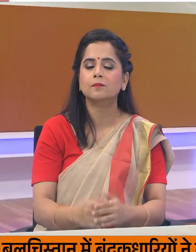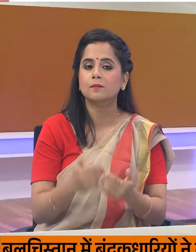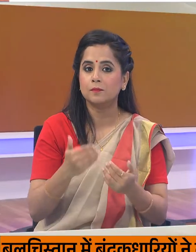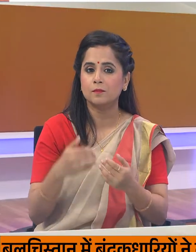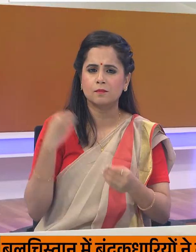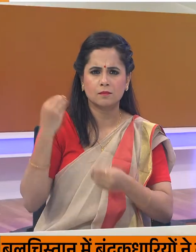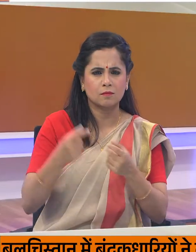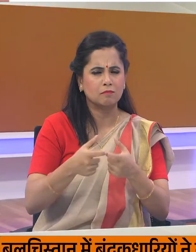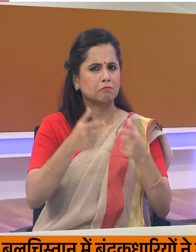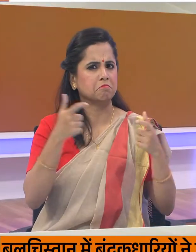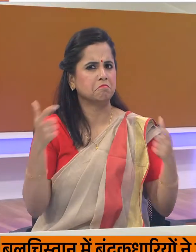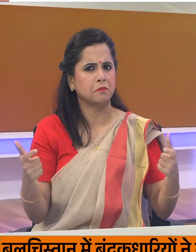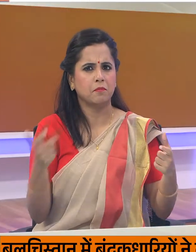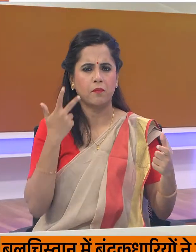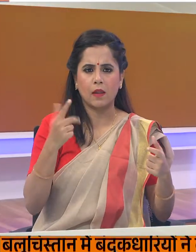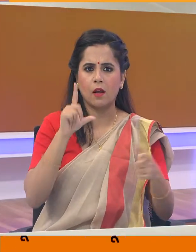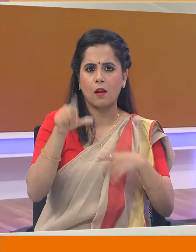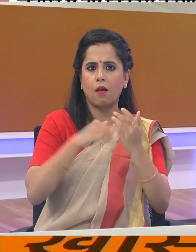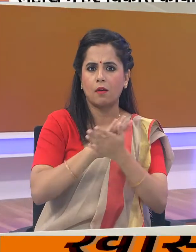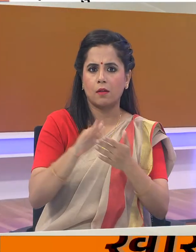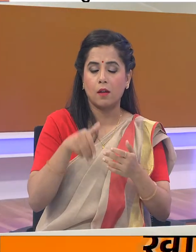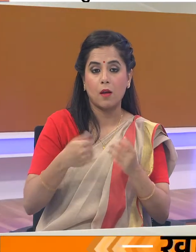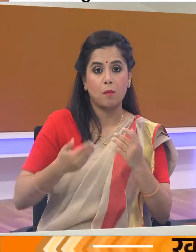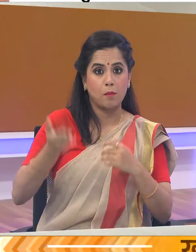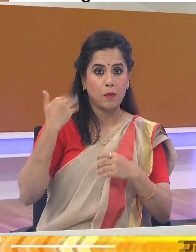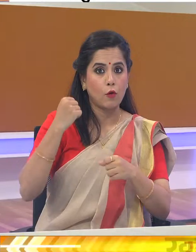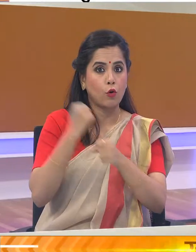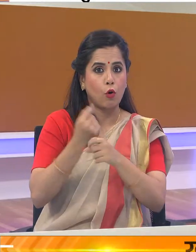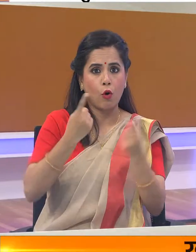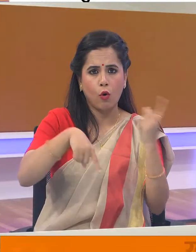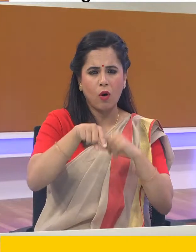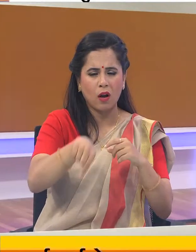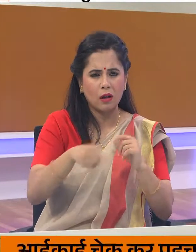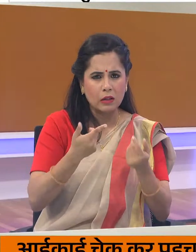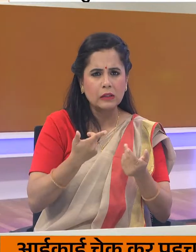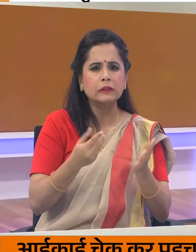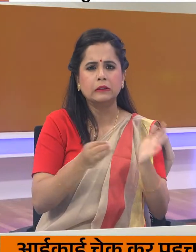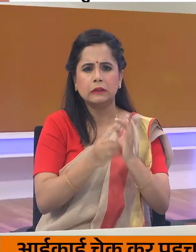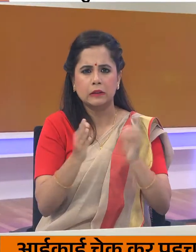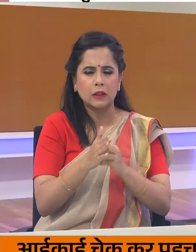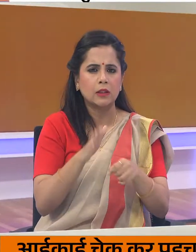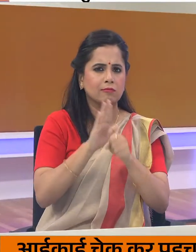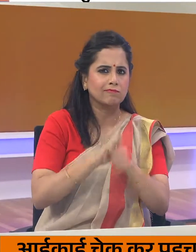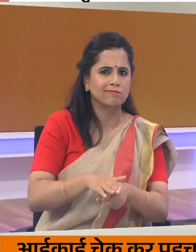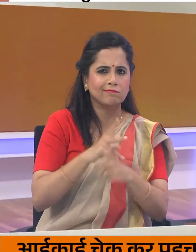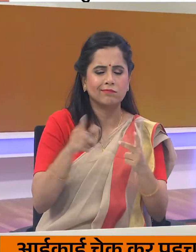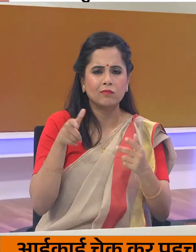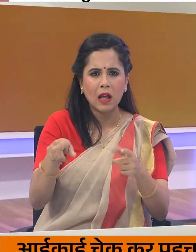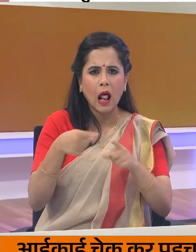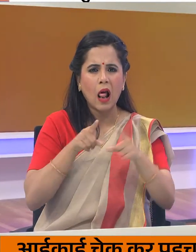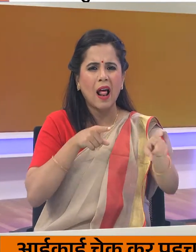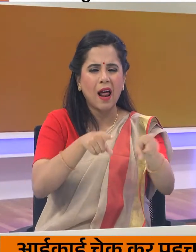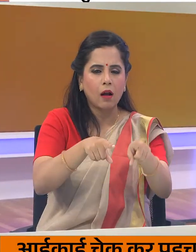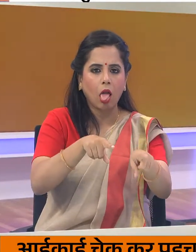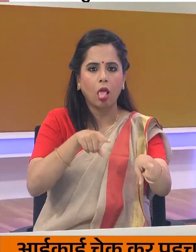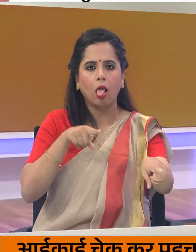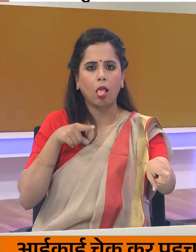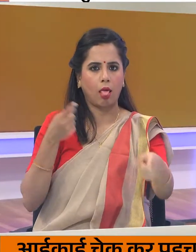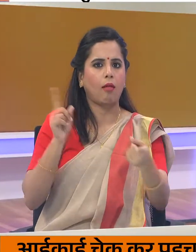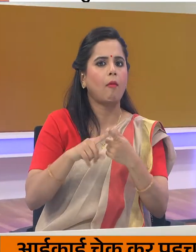विराट संभावनाओं वाला लद्दाख पिछली सरकारों के भेदभाव के चलते विकास की दौड़ में कहीं पीछे छूट गया था।